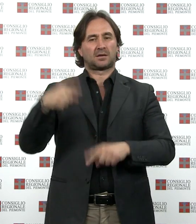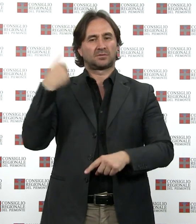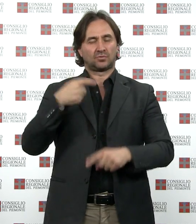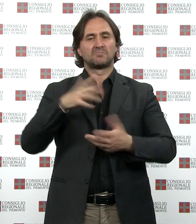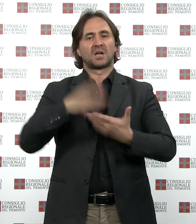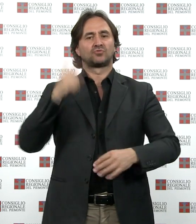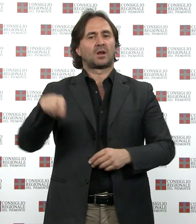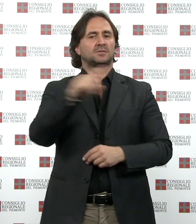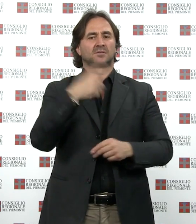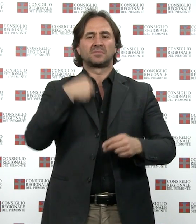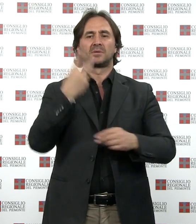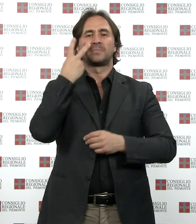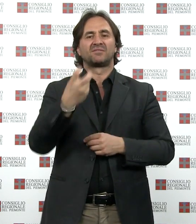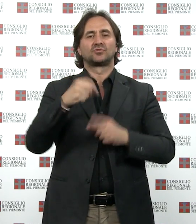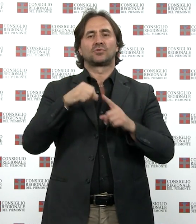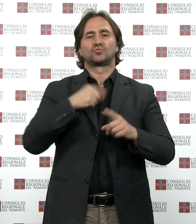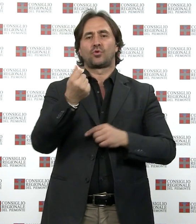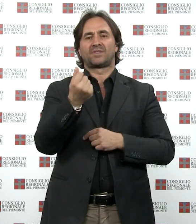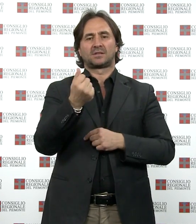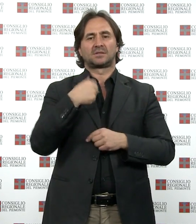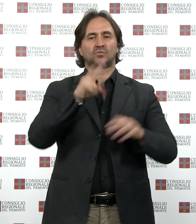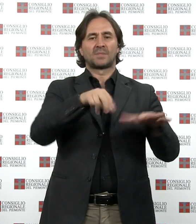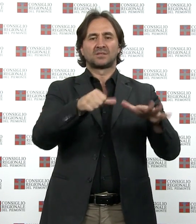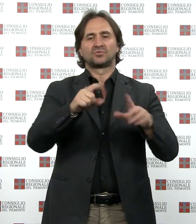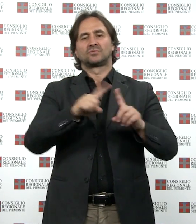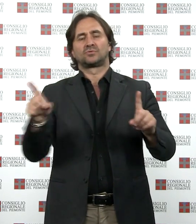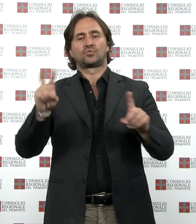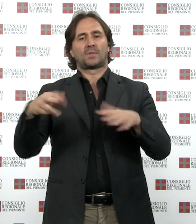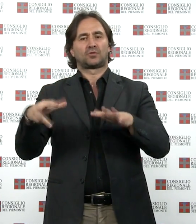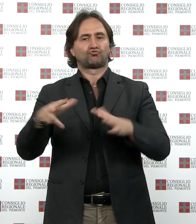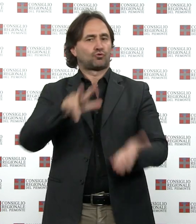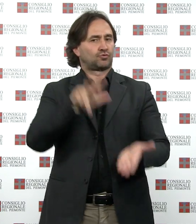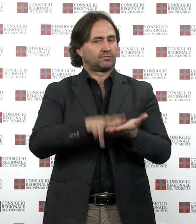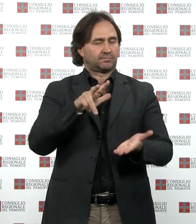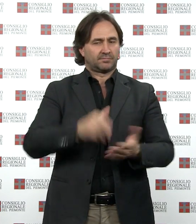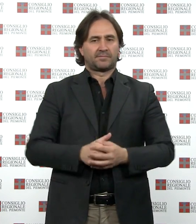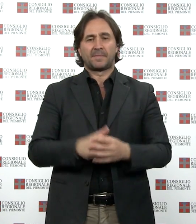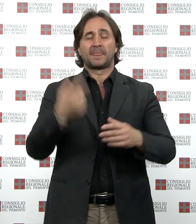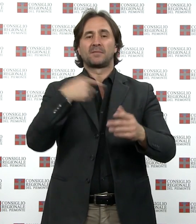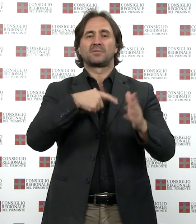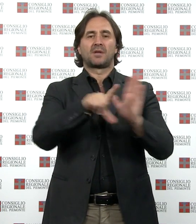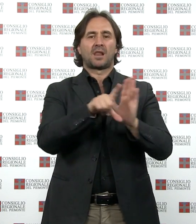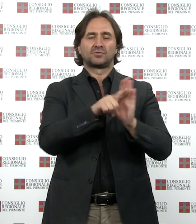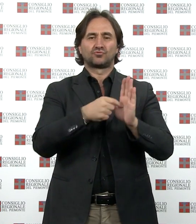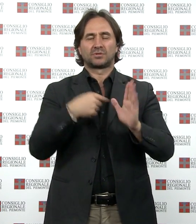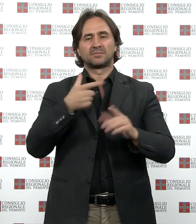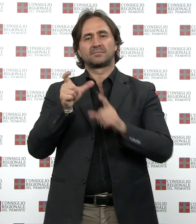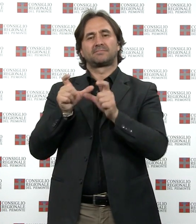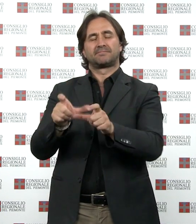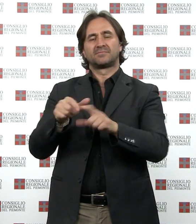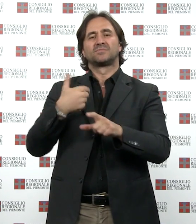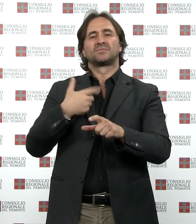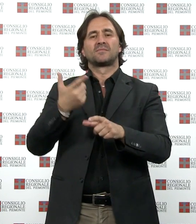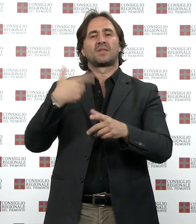di previsione finanziaria 2016-2018, il primo redatto ai sensi della legge che impone l'equilibrio di bilancio.